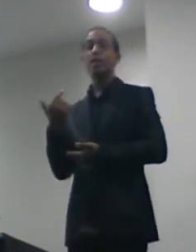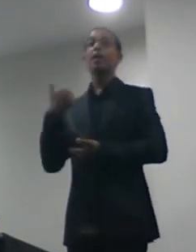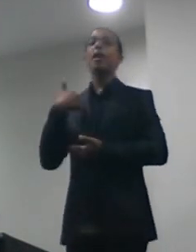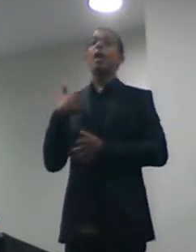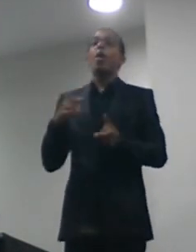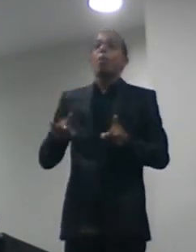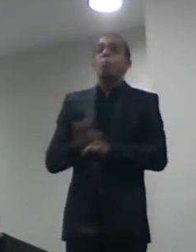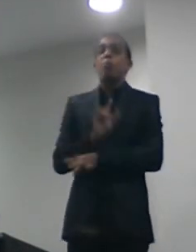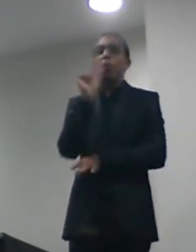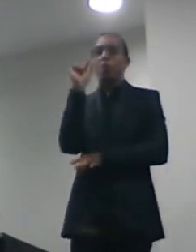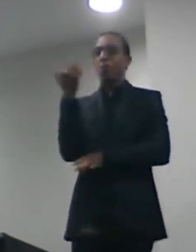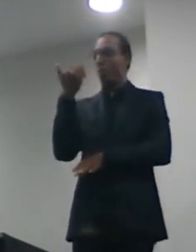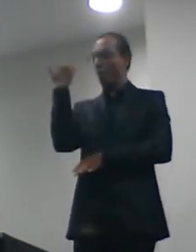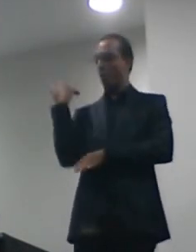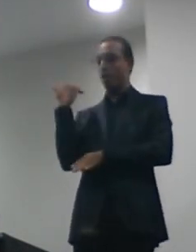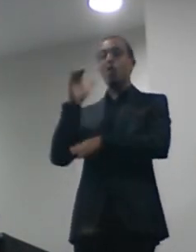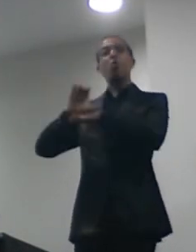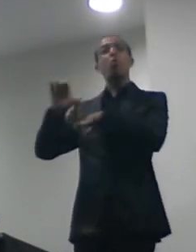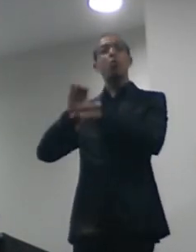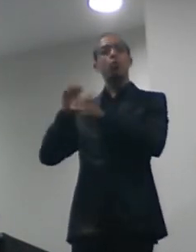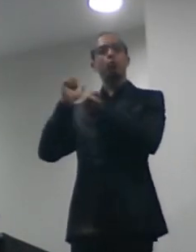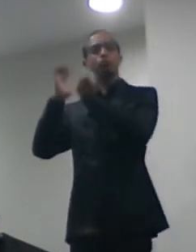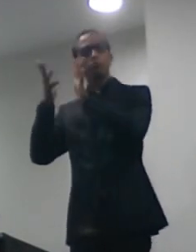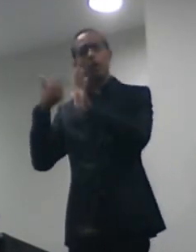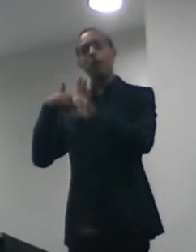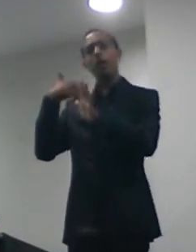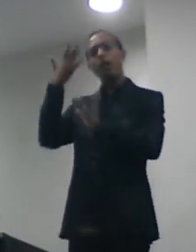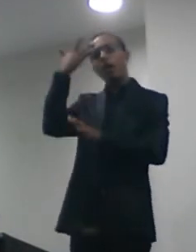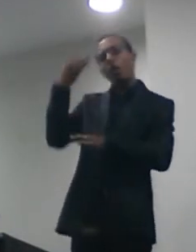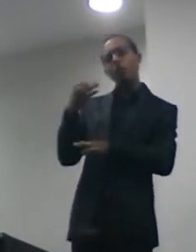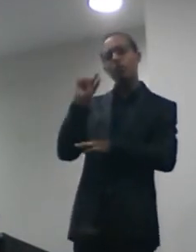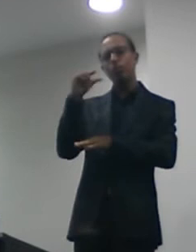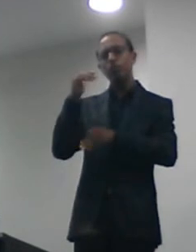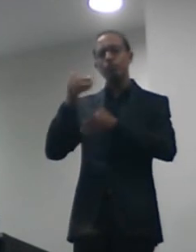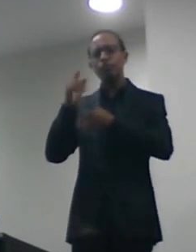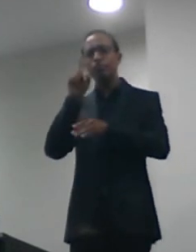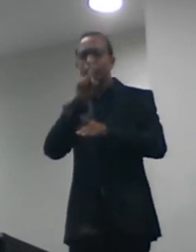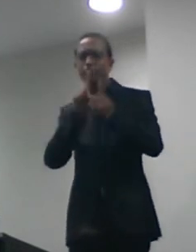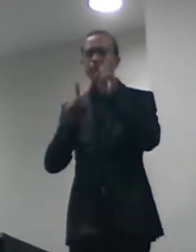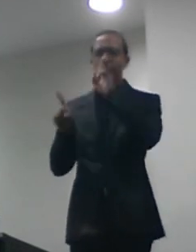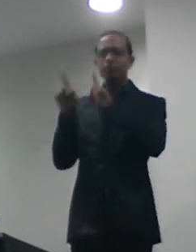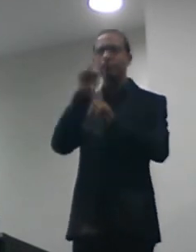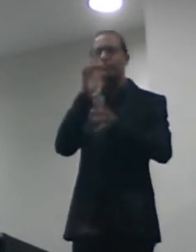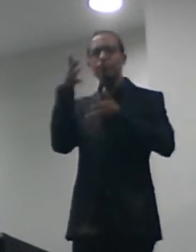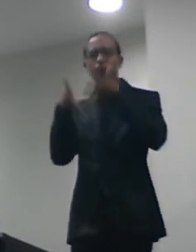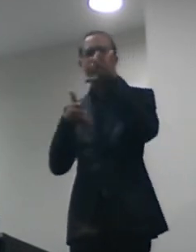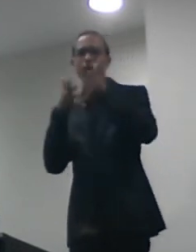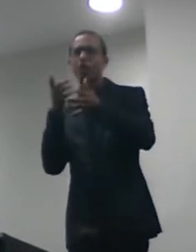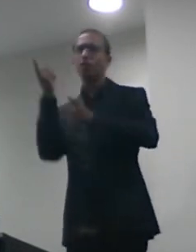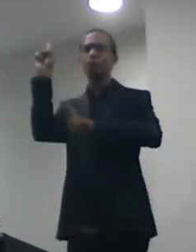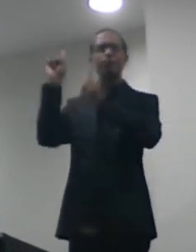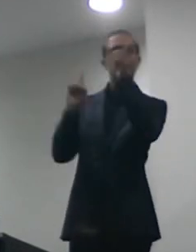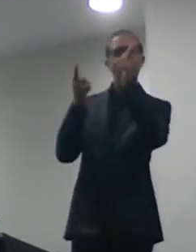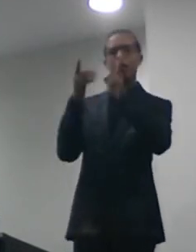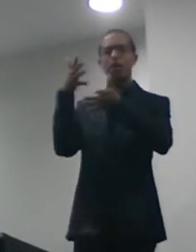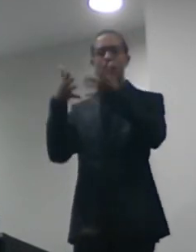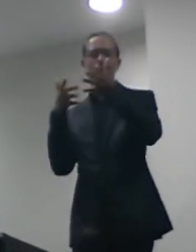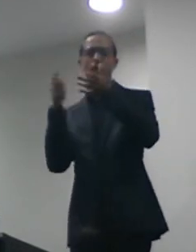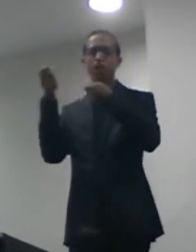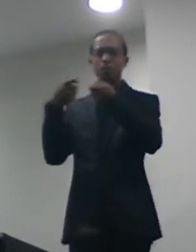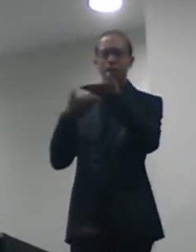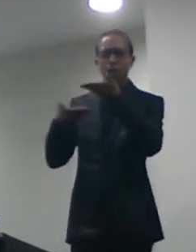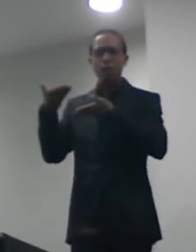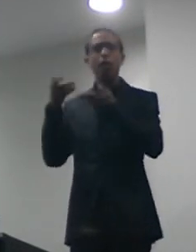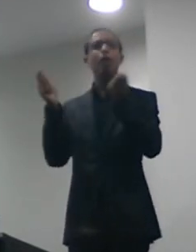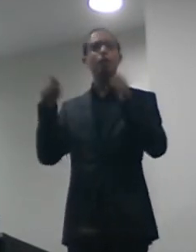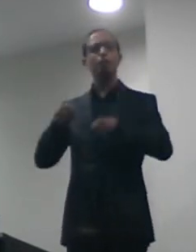terminando meu curso de Libras, então eu comecei a compreender um pouco melhor. E assim, utilizando a Libras e também por meio de gestos, a gente conseguiu